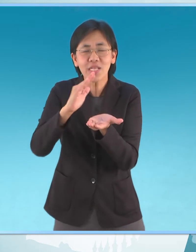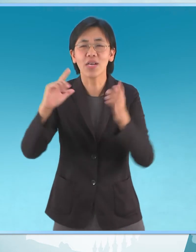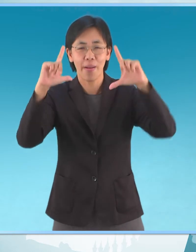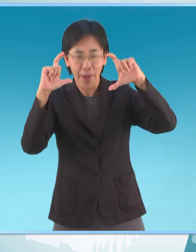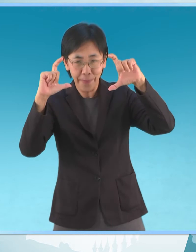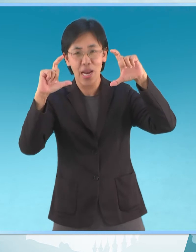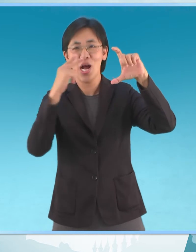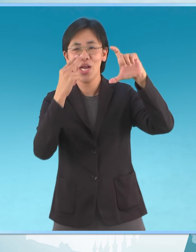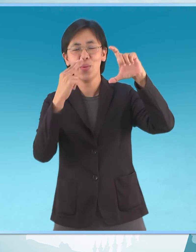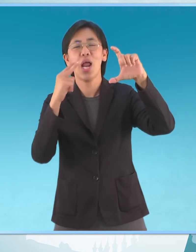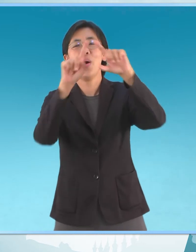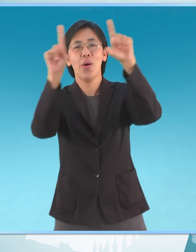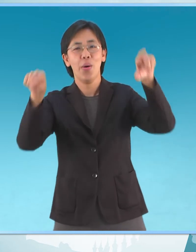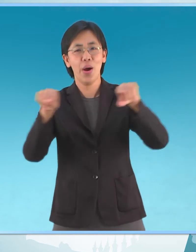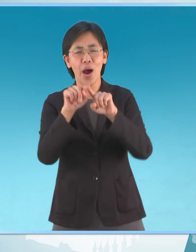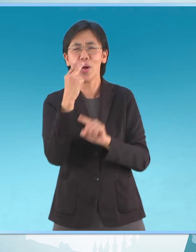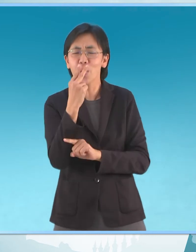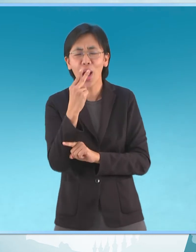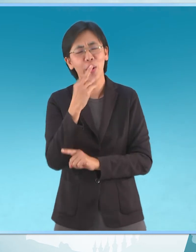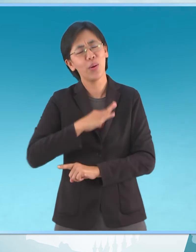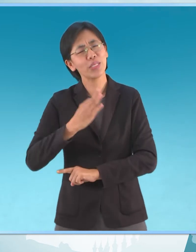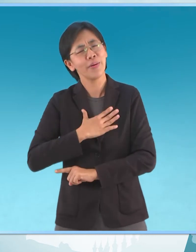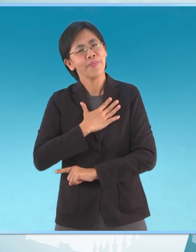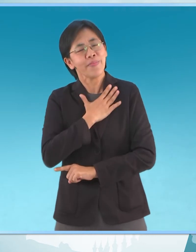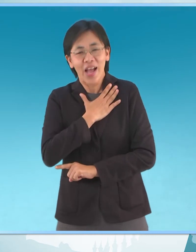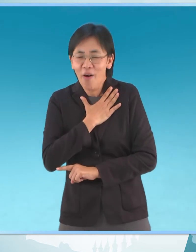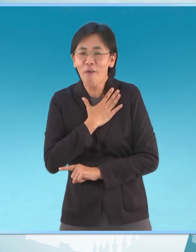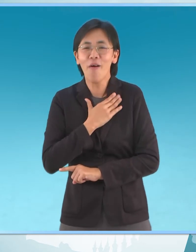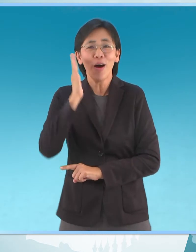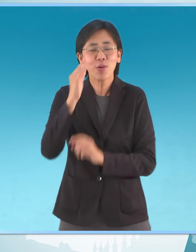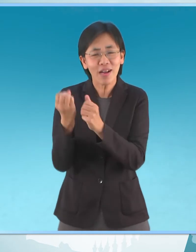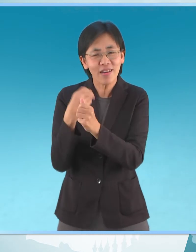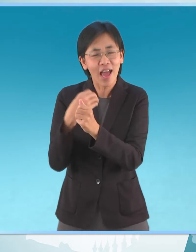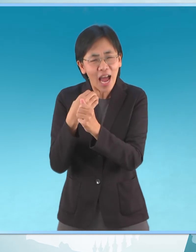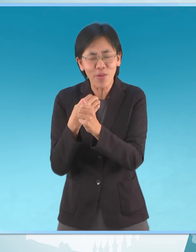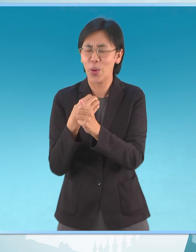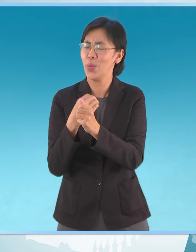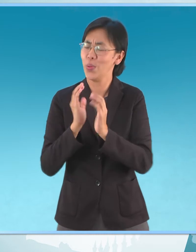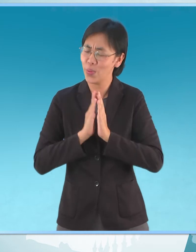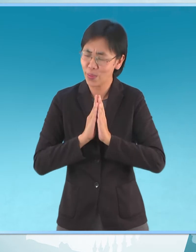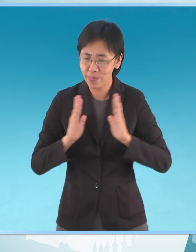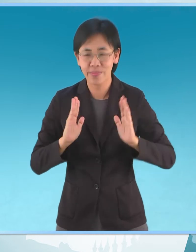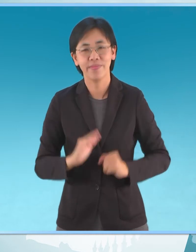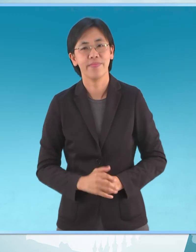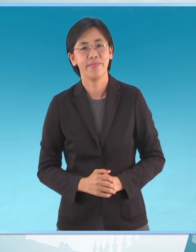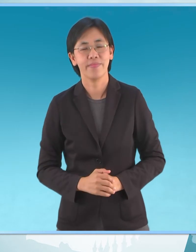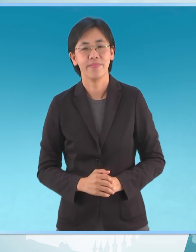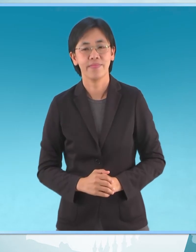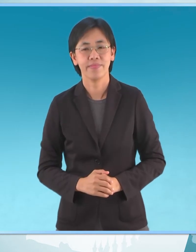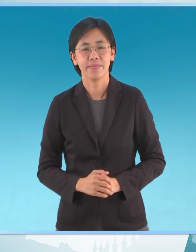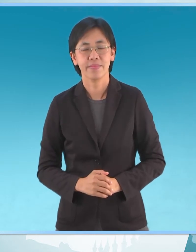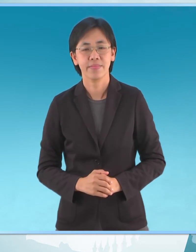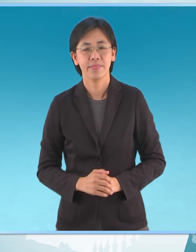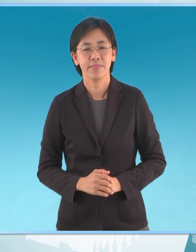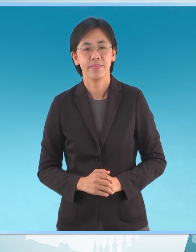พระธาตุจะไม่ได้อยู่กึ่งกลางภาพพอดีนะครับแต่ก็เป็นภาพที่ประทับใจแม่ต้องขอบคุณอาจารย์สมชายครองสมบูรณ์สำหรับเทคนิคนี้จริงๆครับ